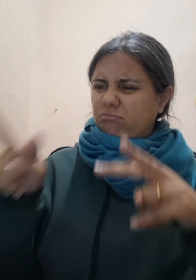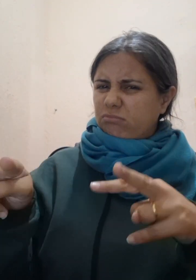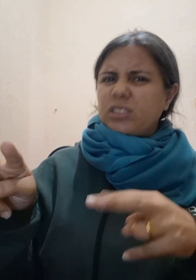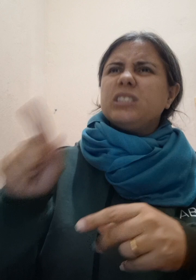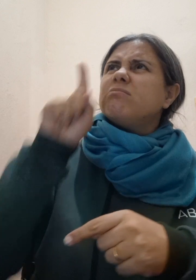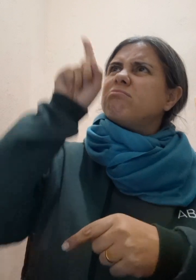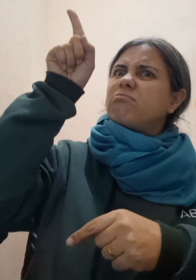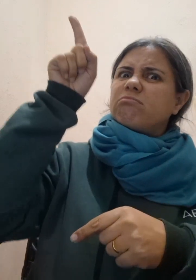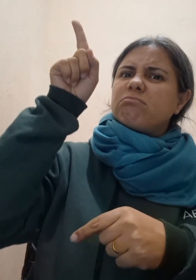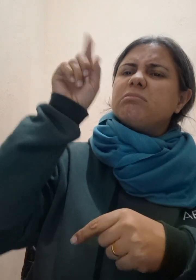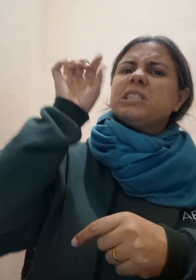O único